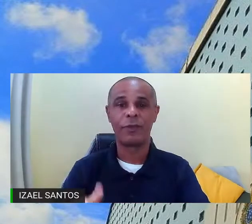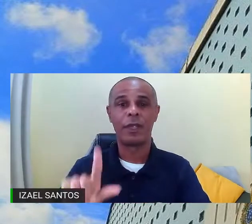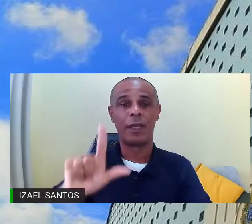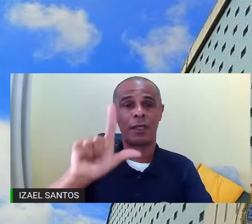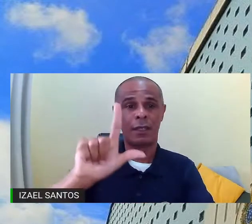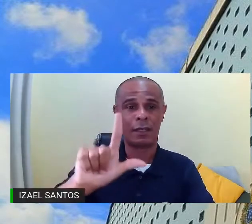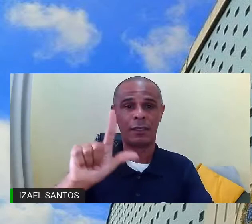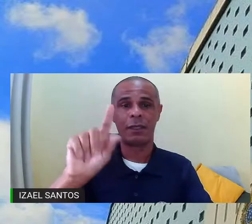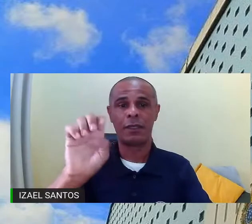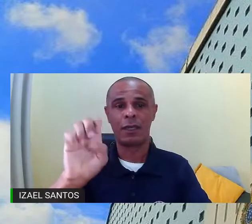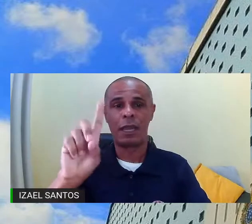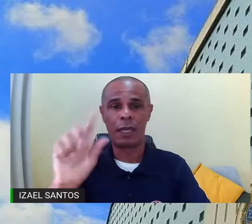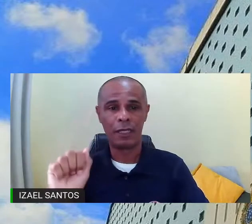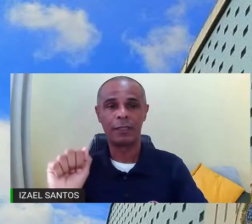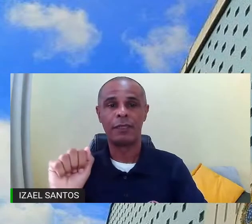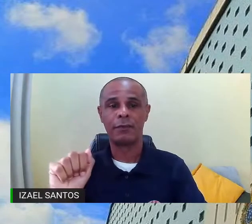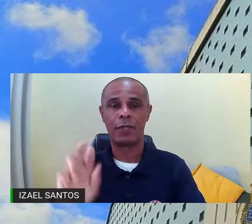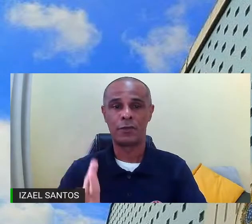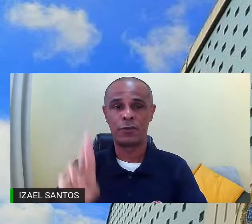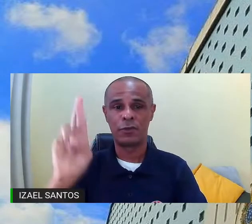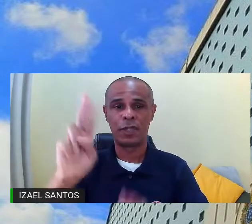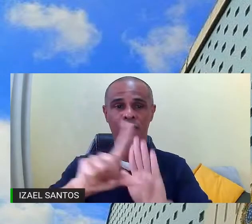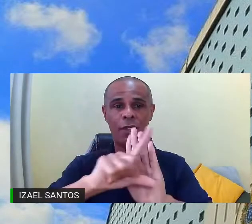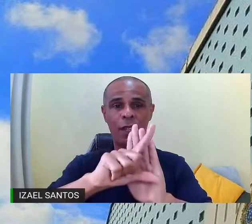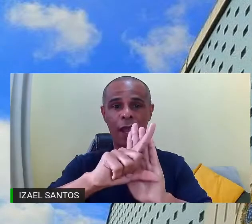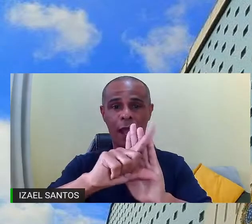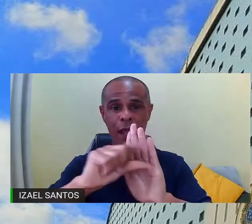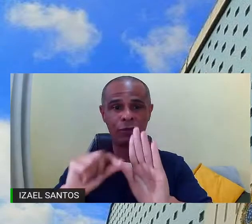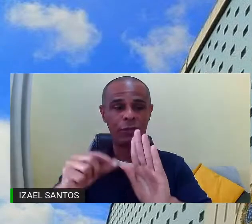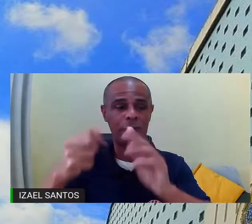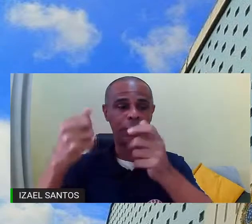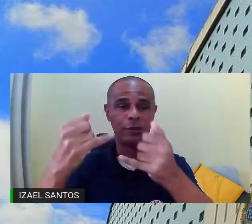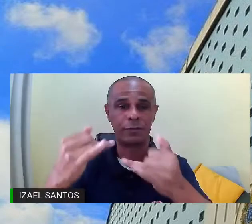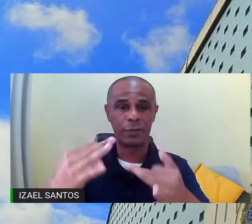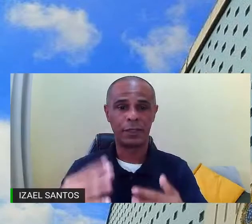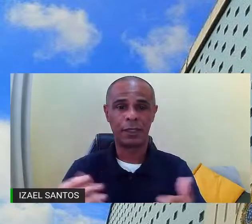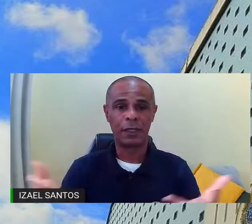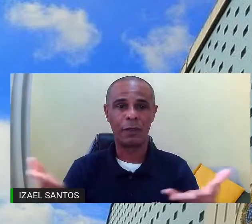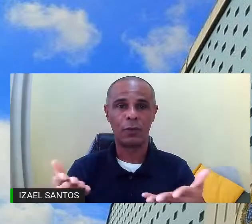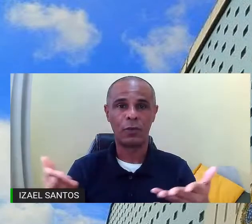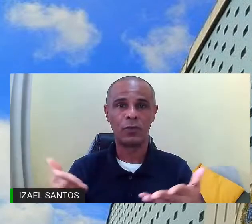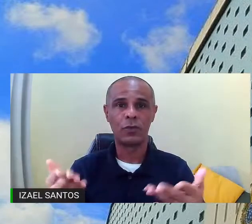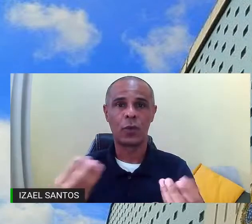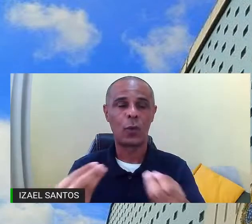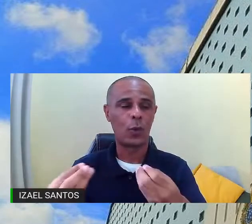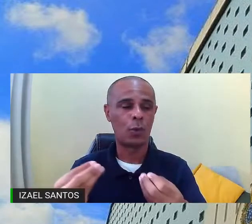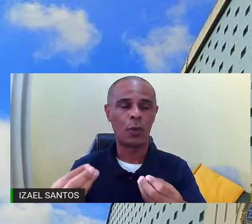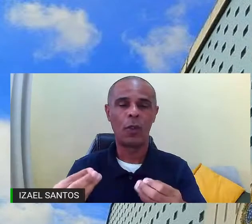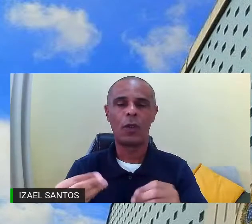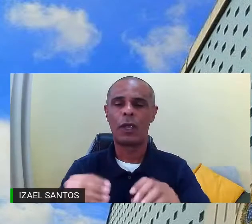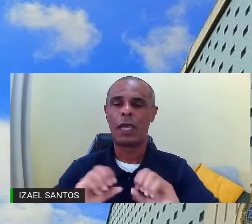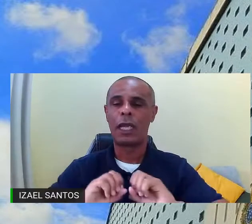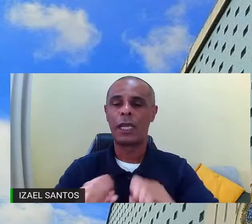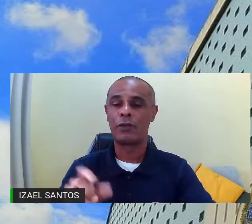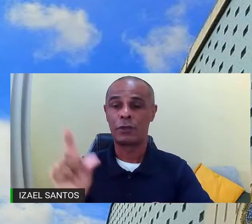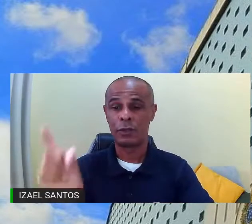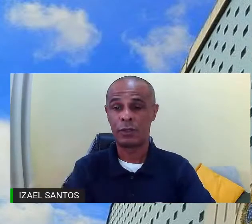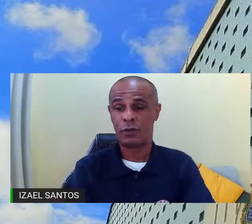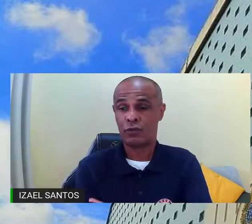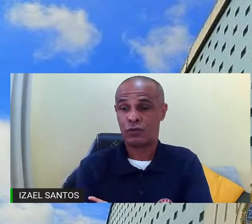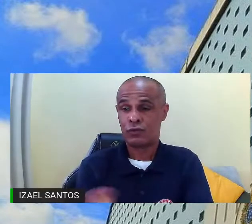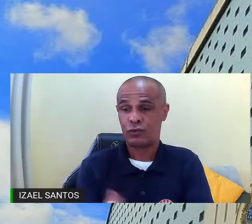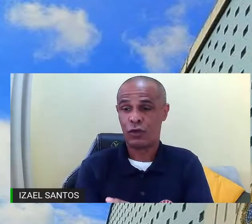seus argumentos sobre o contexto sociopolítico e econômico em que somos chamados a educar os jovens dos